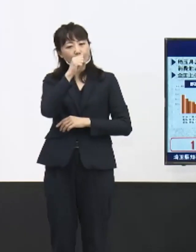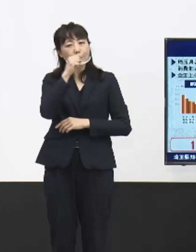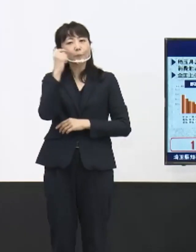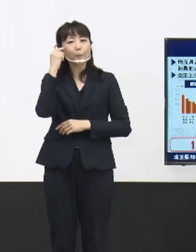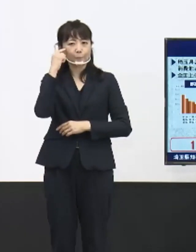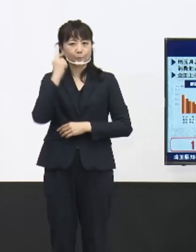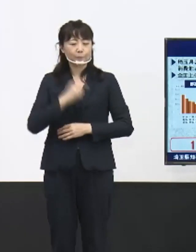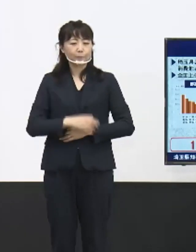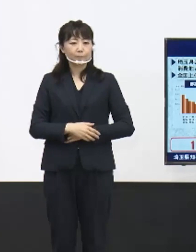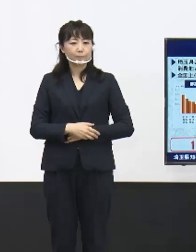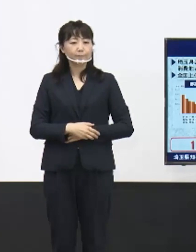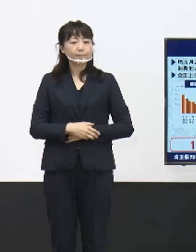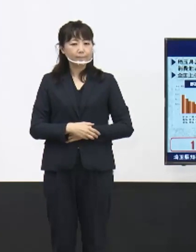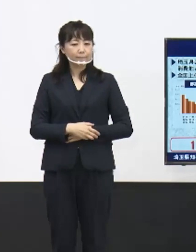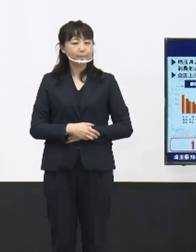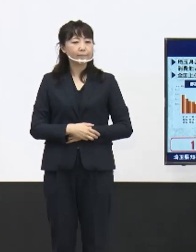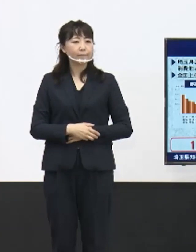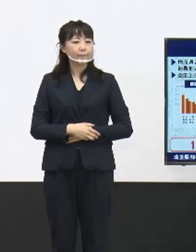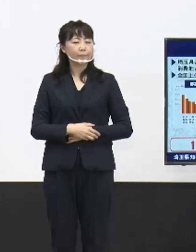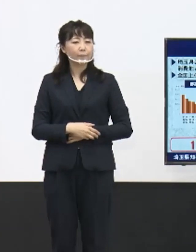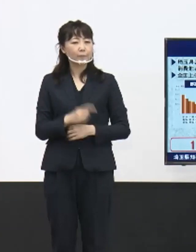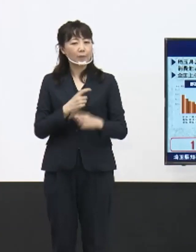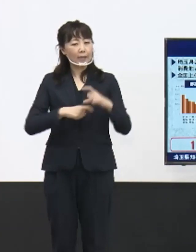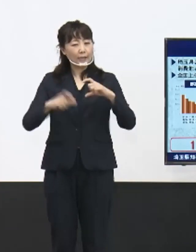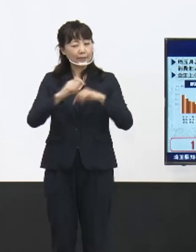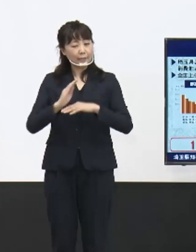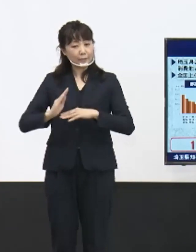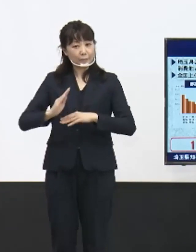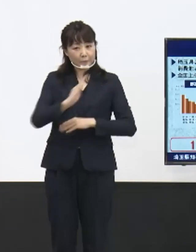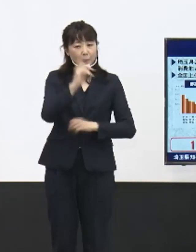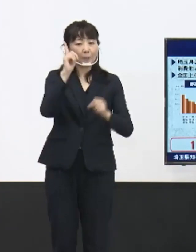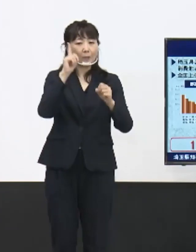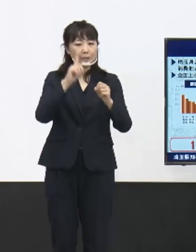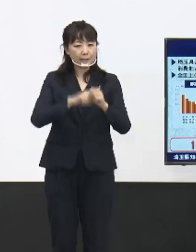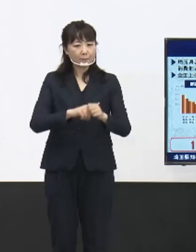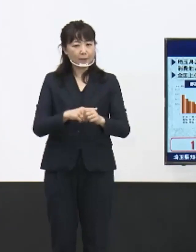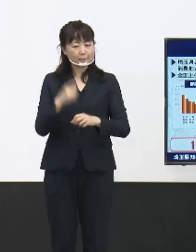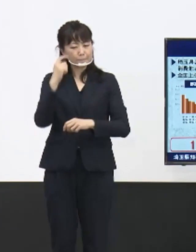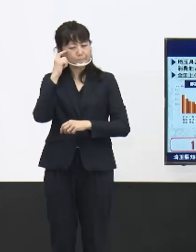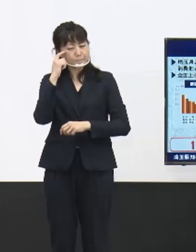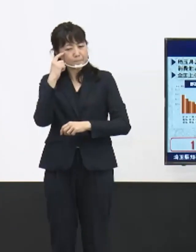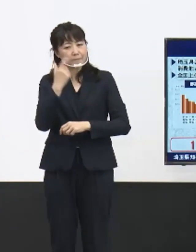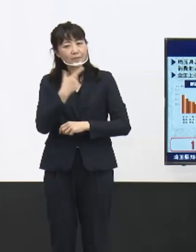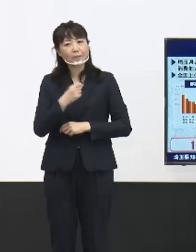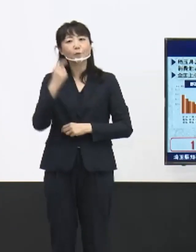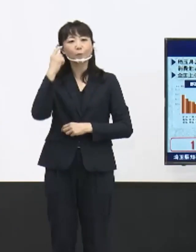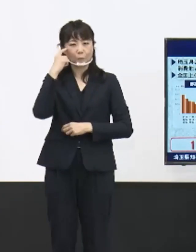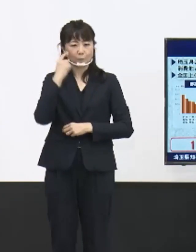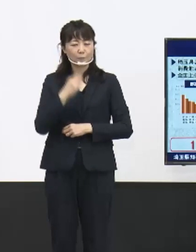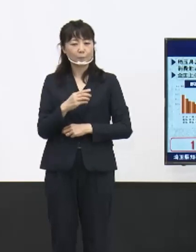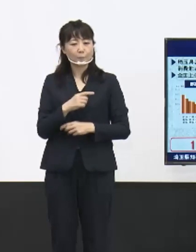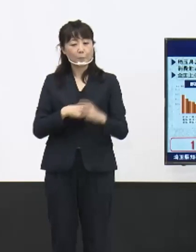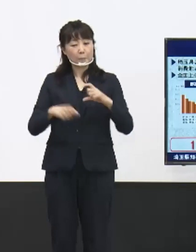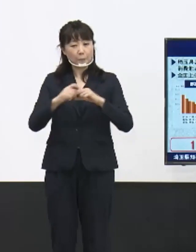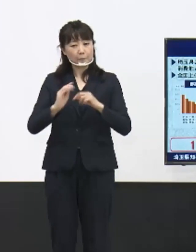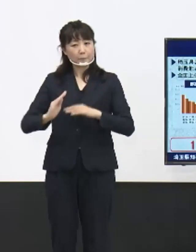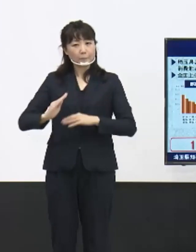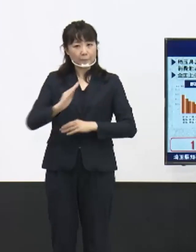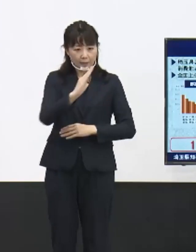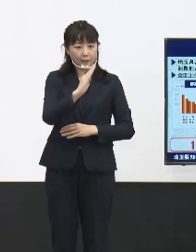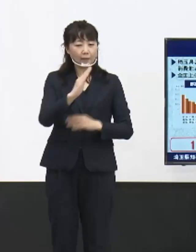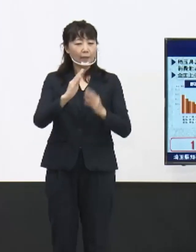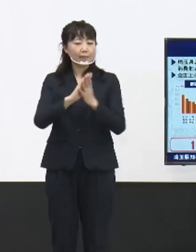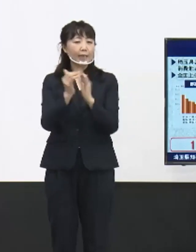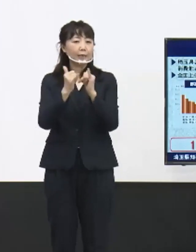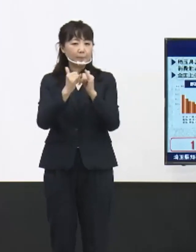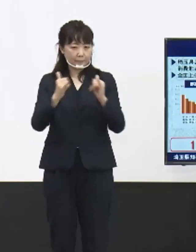ています。ただ、さらにこれを向上させるような取り組みを我々は考えていきます。投票率が向上し、多くの県民の意